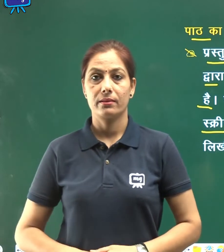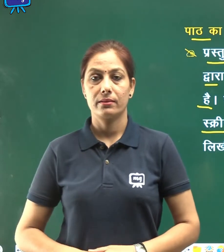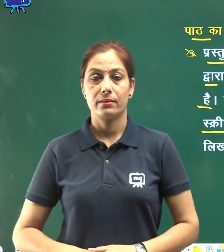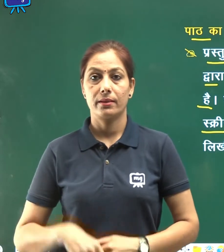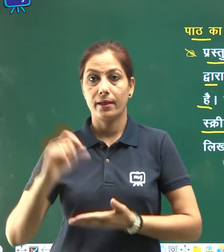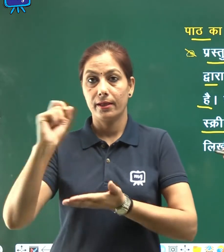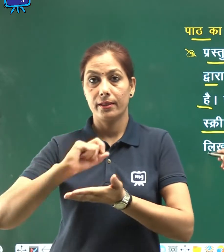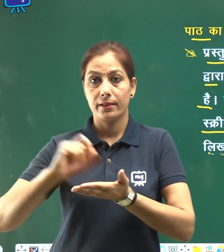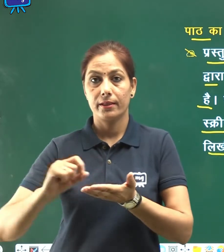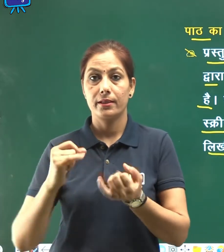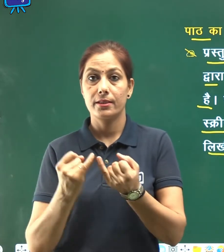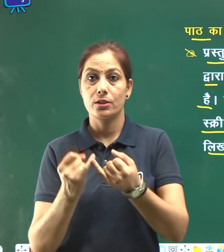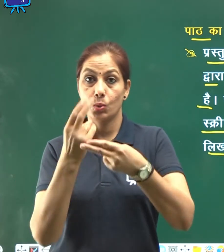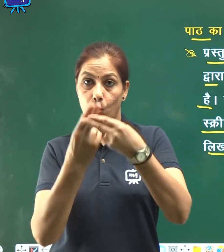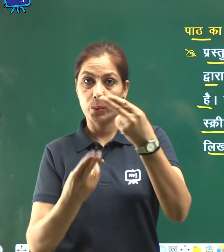लिखी गई कथा।